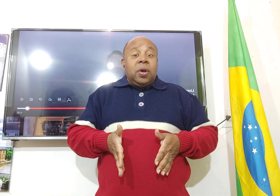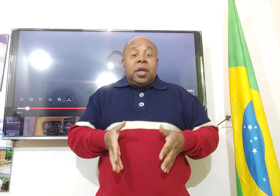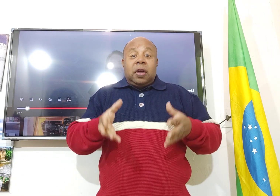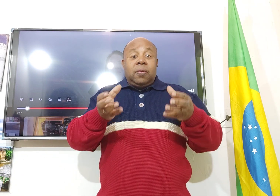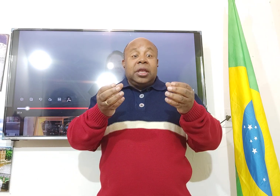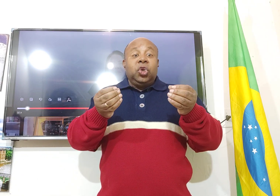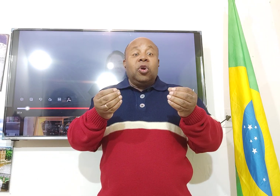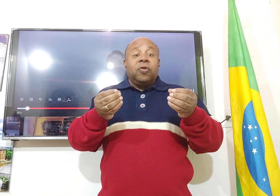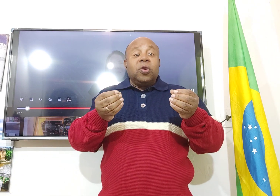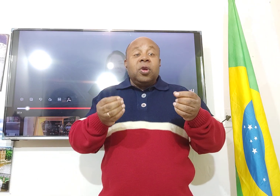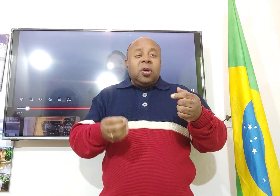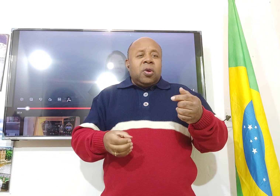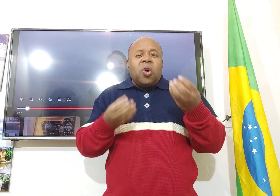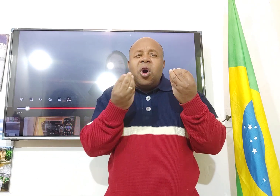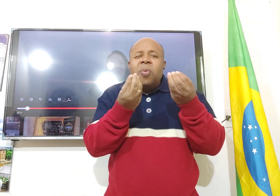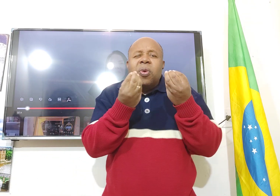Entendeu? Então vamos lá de novo. Como?